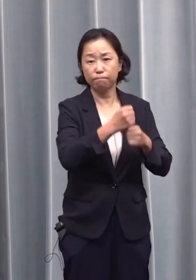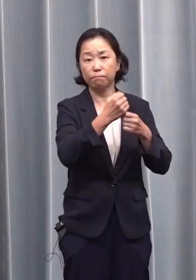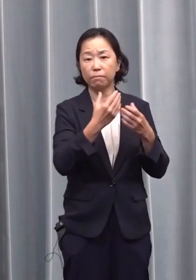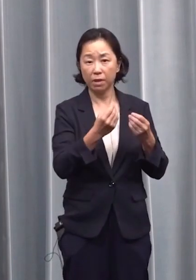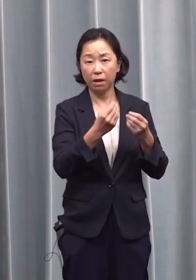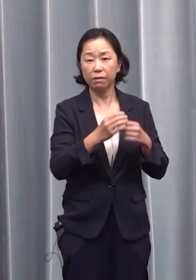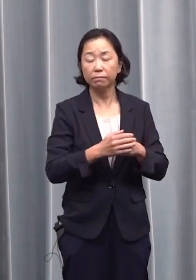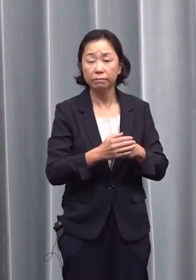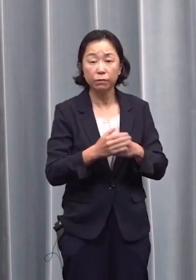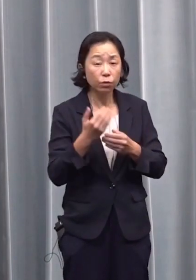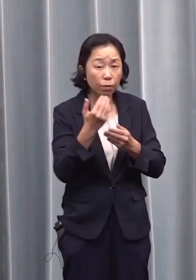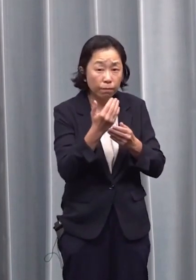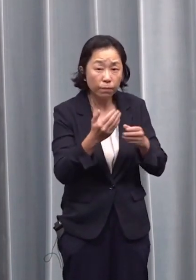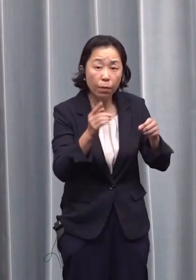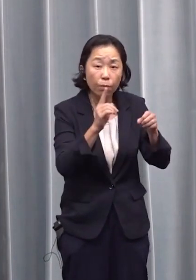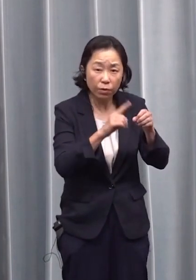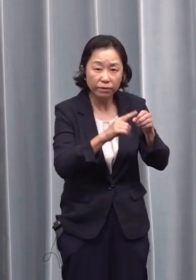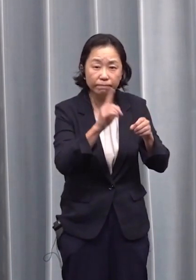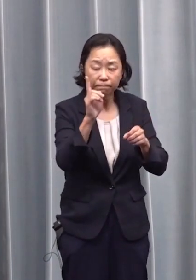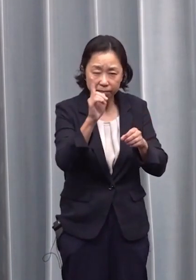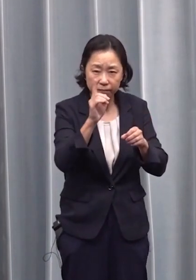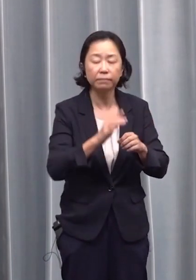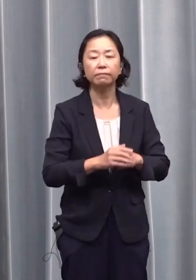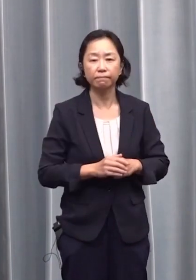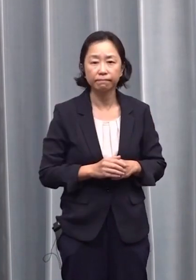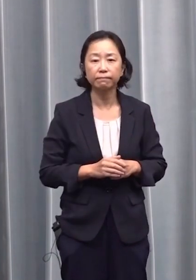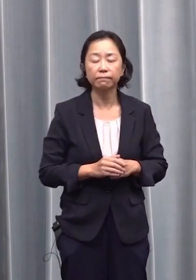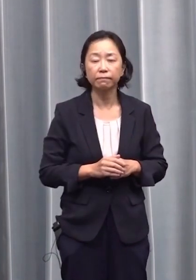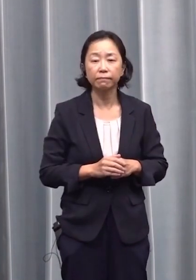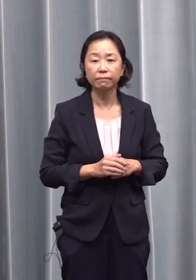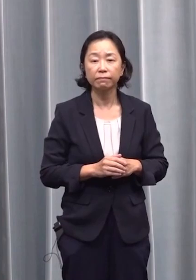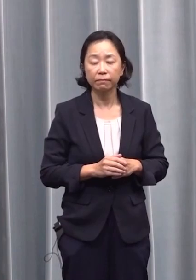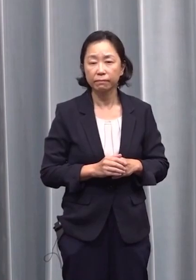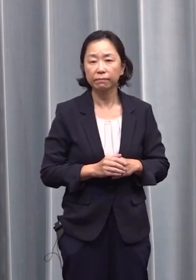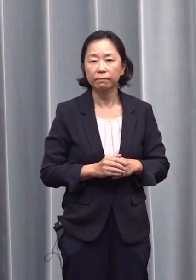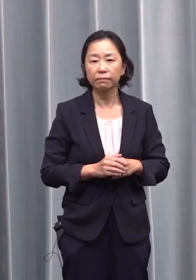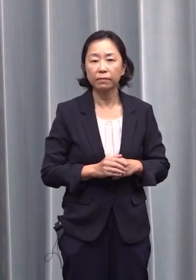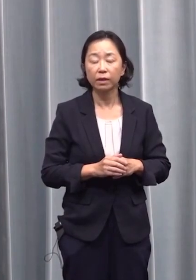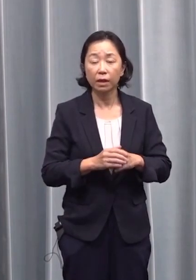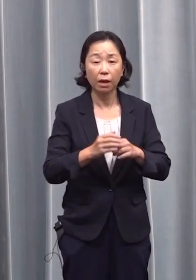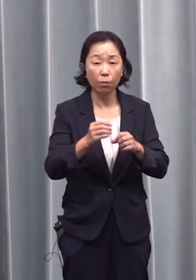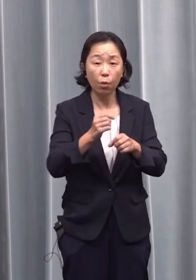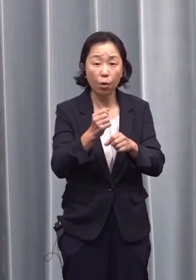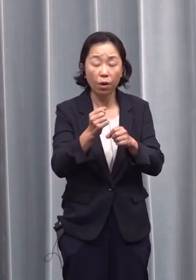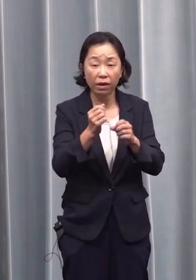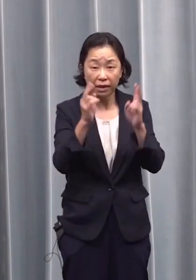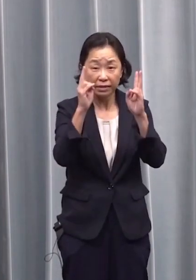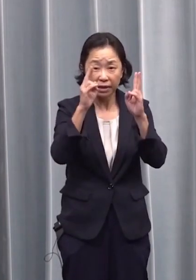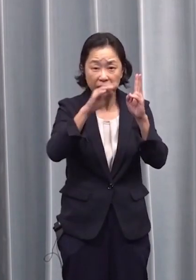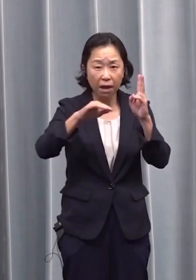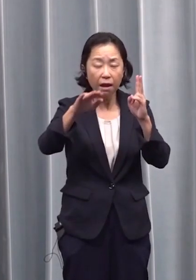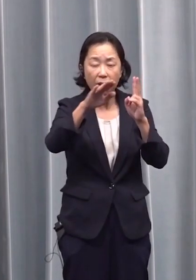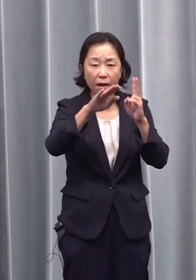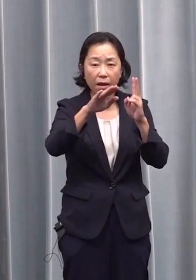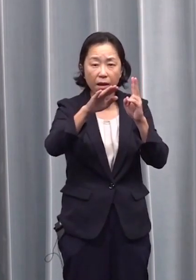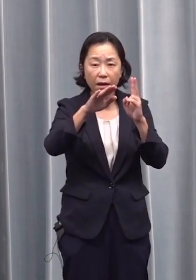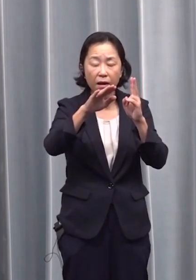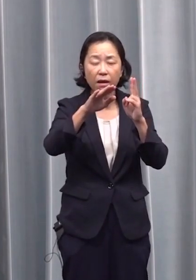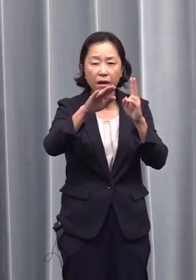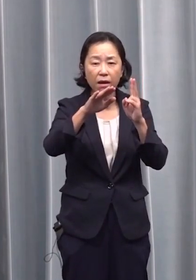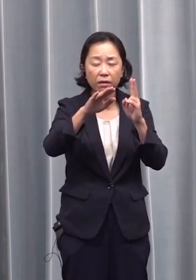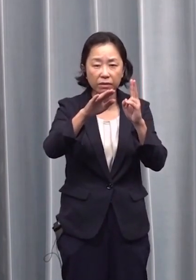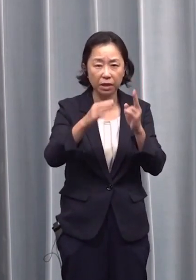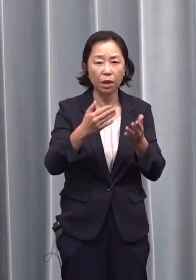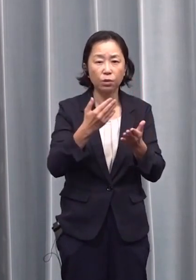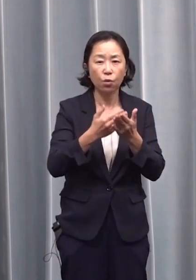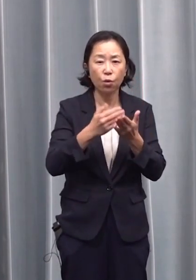ヒアリングの目的は、当該ご指摘のある事業者に対して要望をすることを目